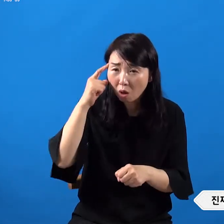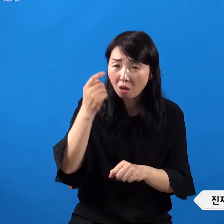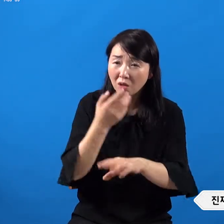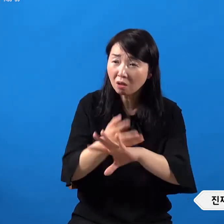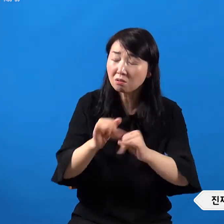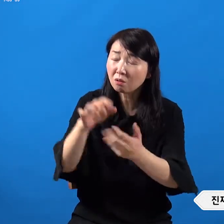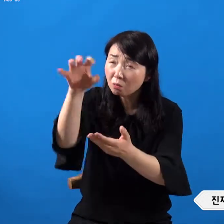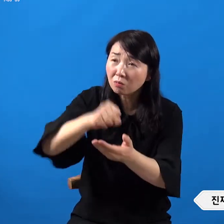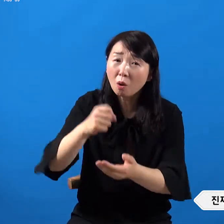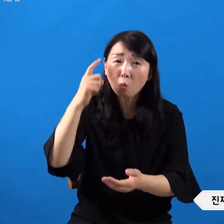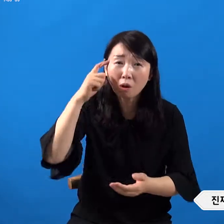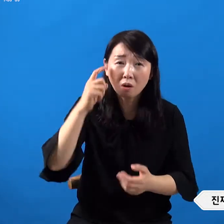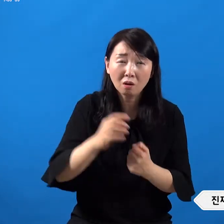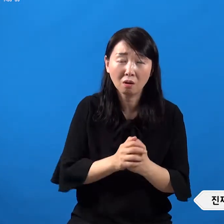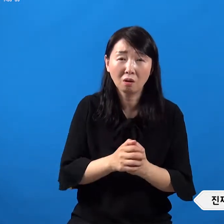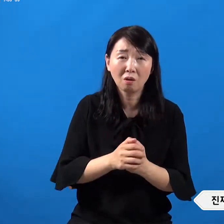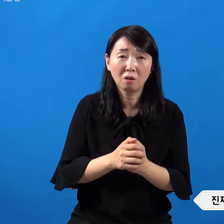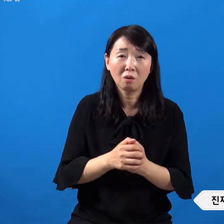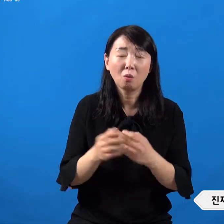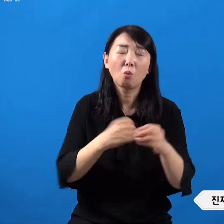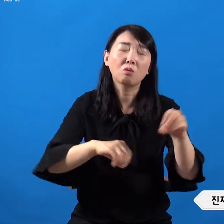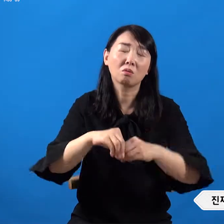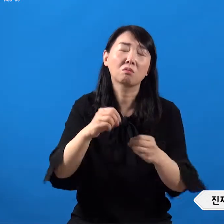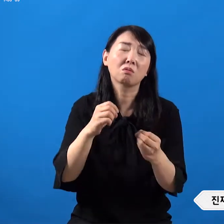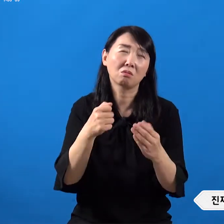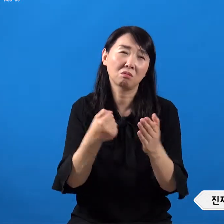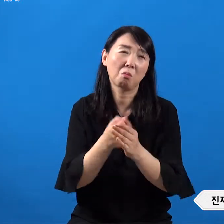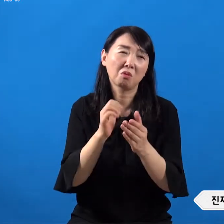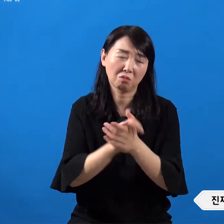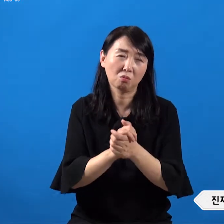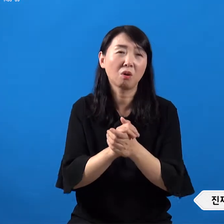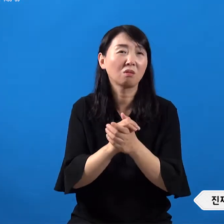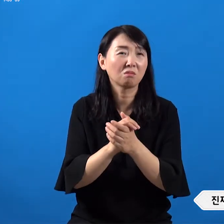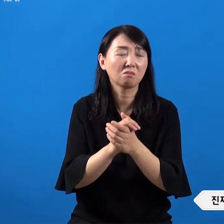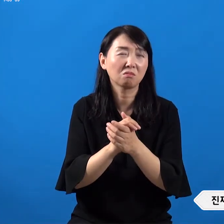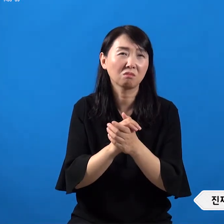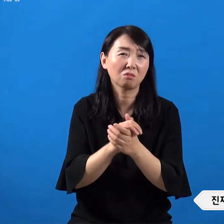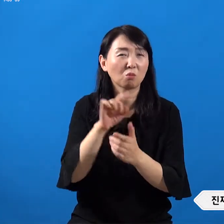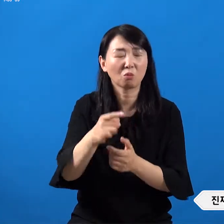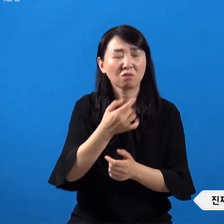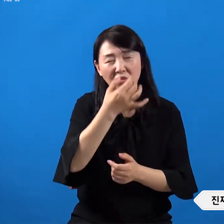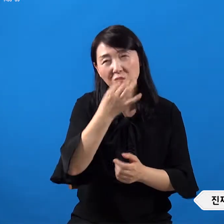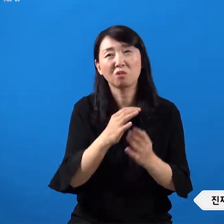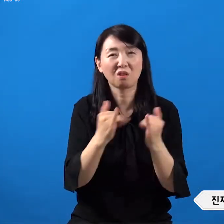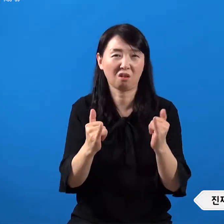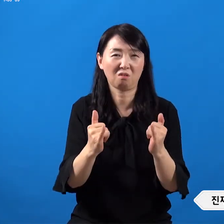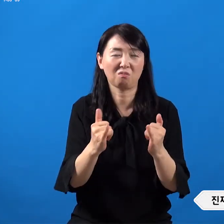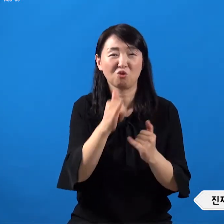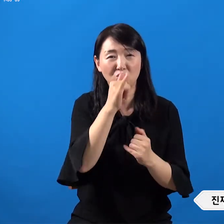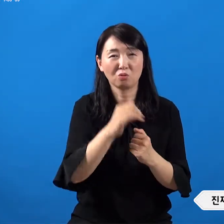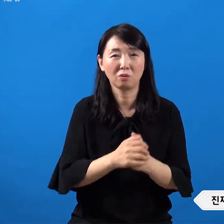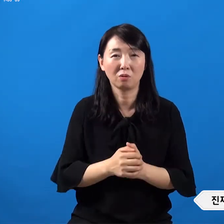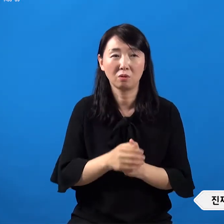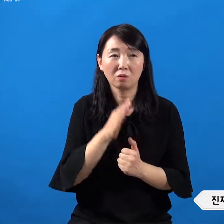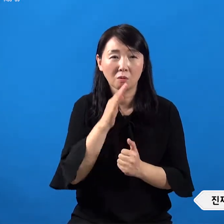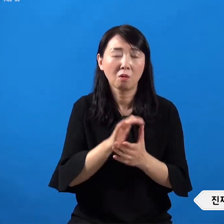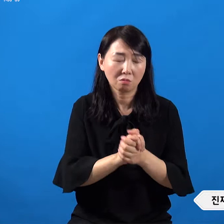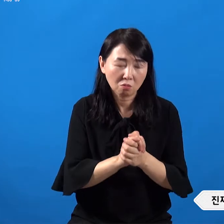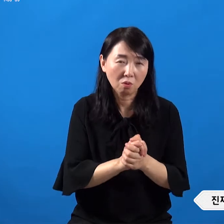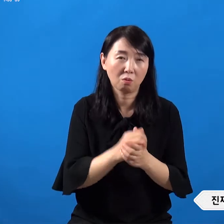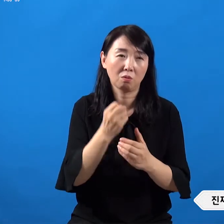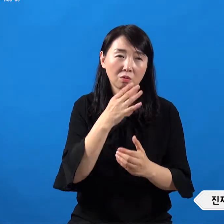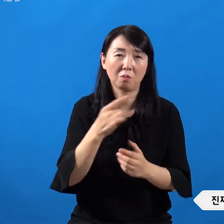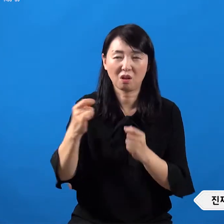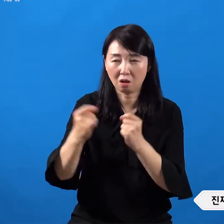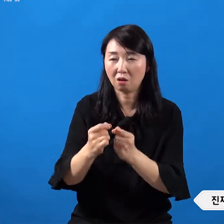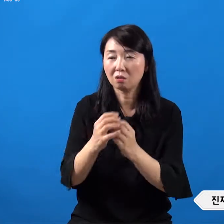오히려 그것 때문에 기도조차도 힘들어하는 사람들의 이야기를 들어본 적이 있습니까? 정말 기도하고